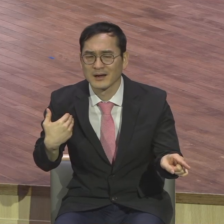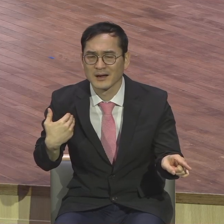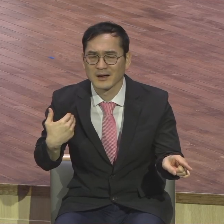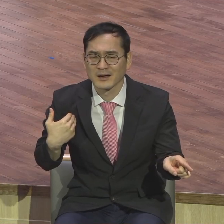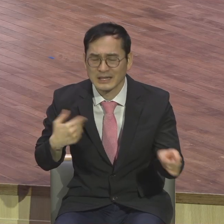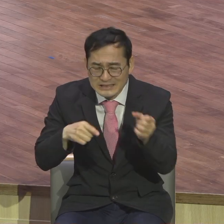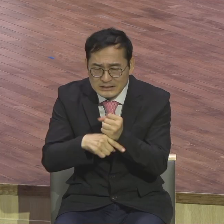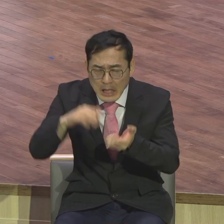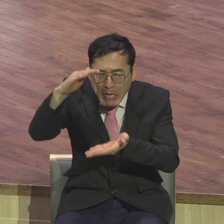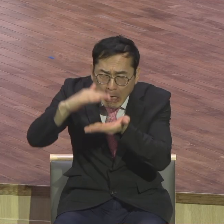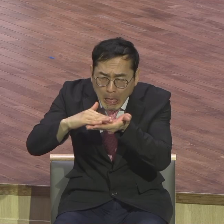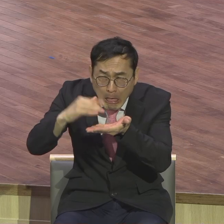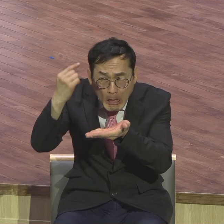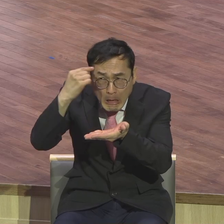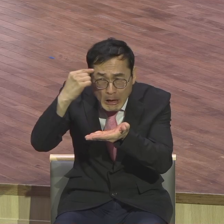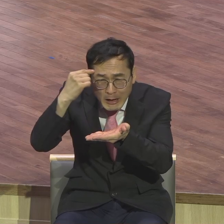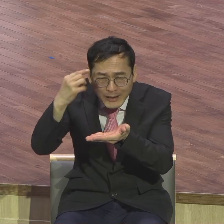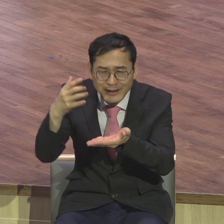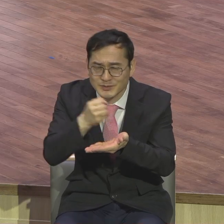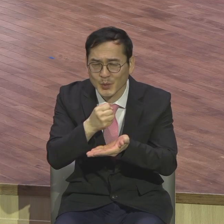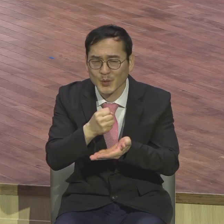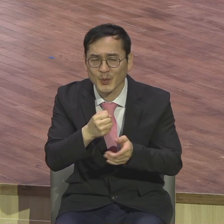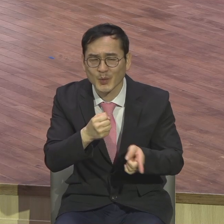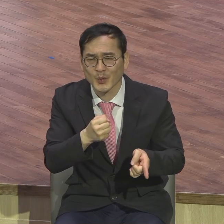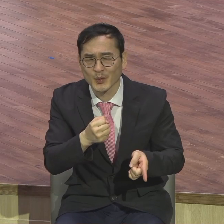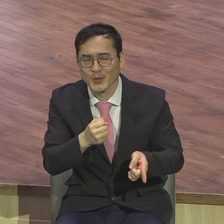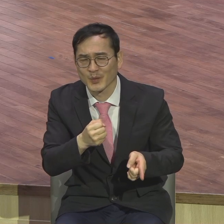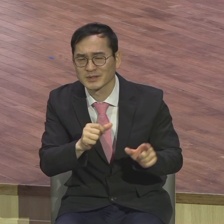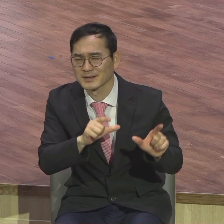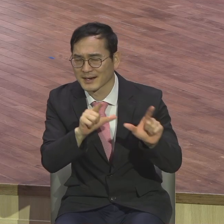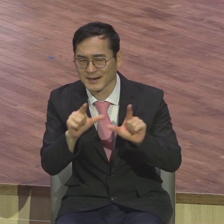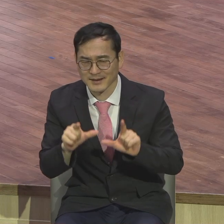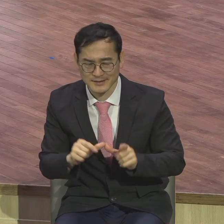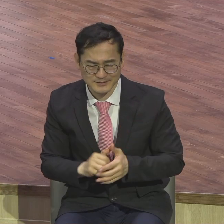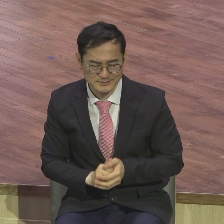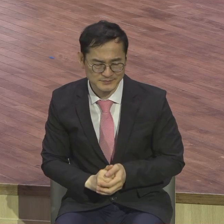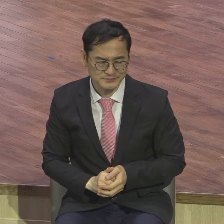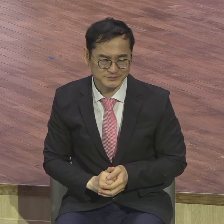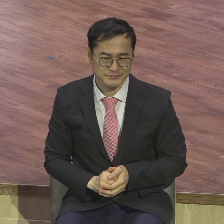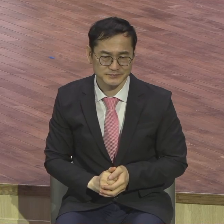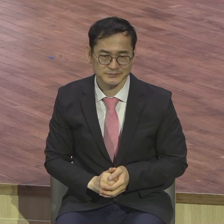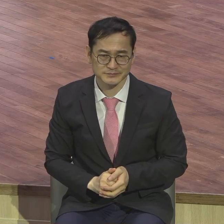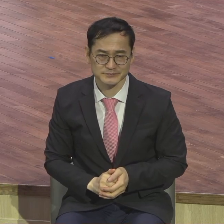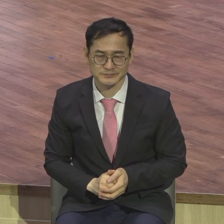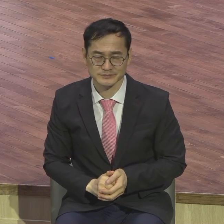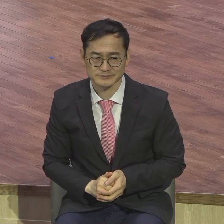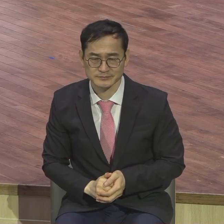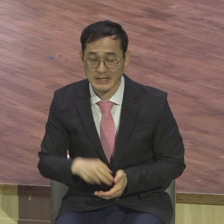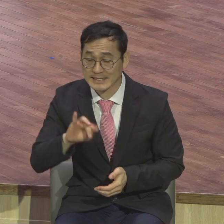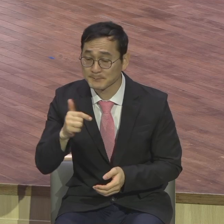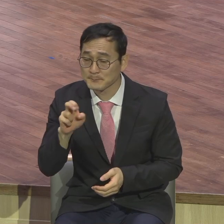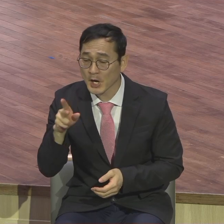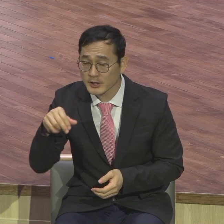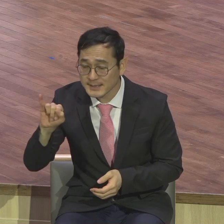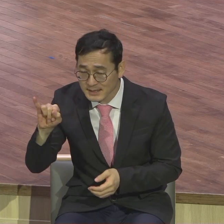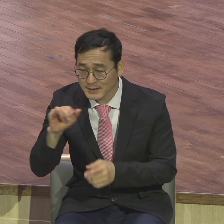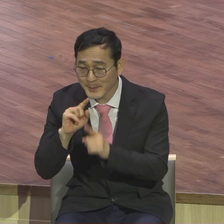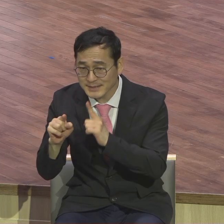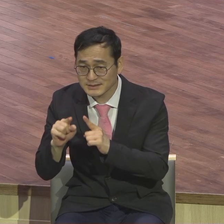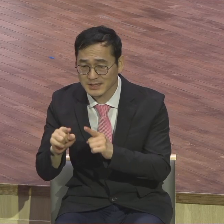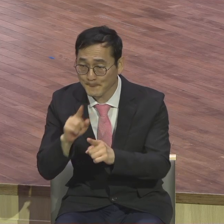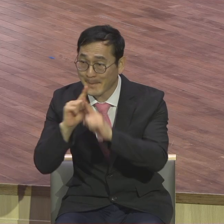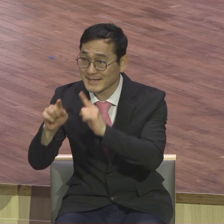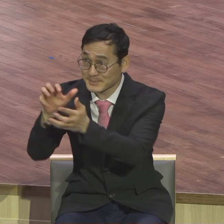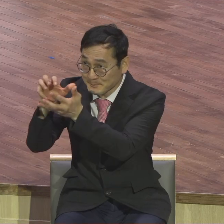있었어요. 그 당시 손목에 매며 그랬어요. 신명계 6장 4절 9절에 가면 말씀을